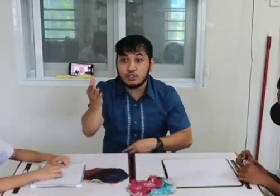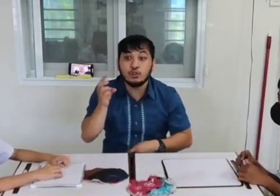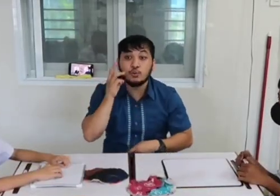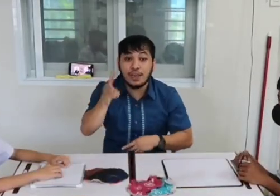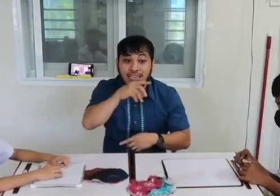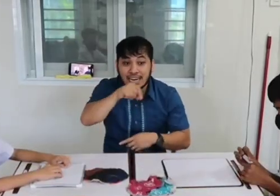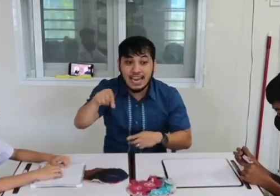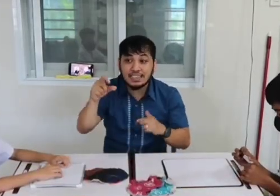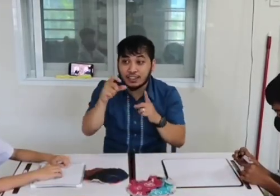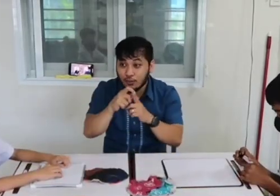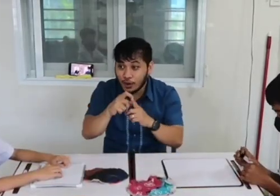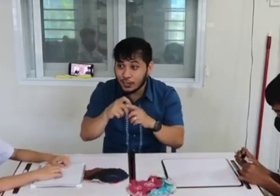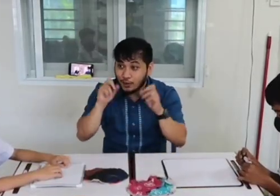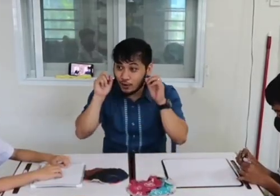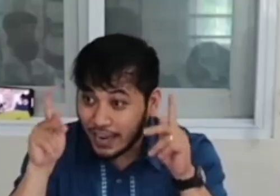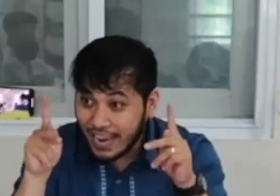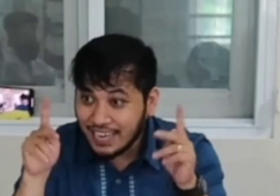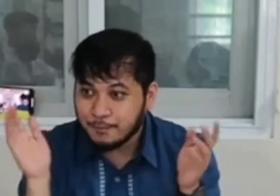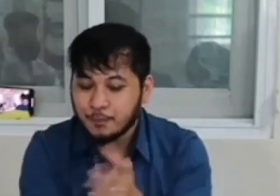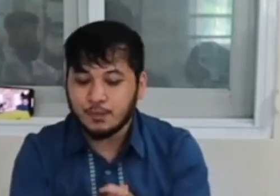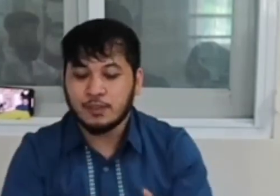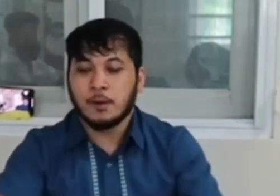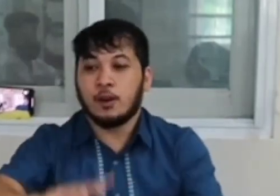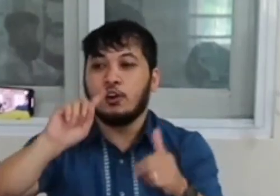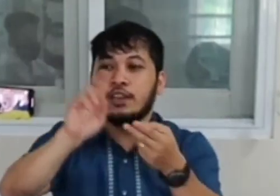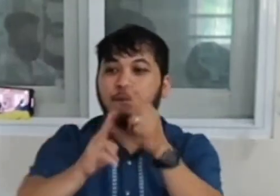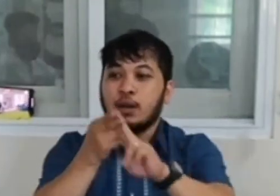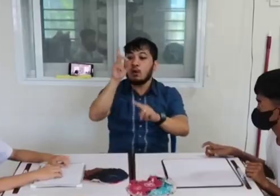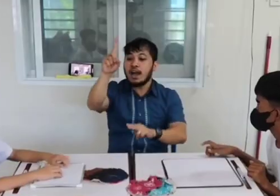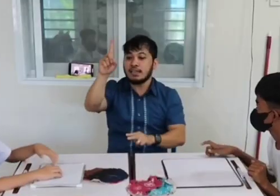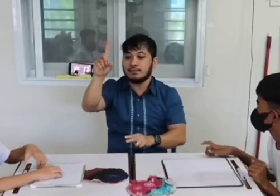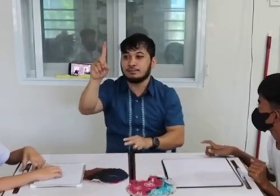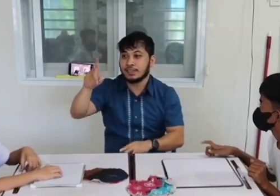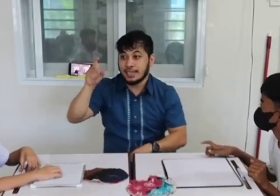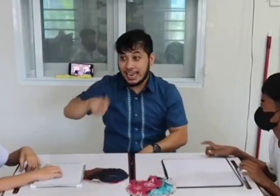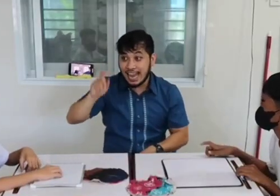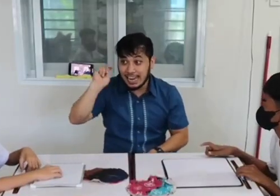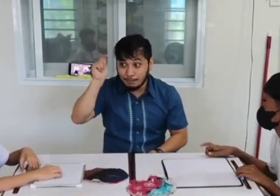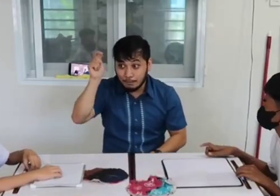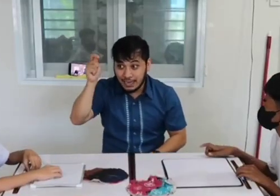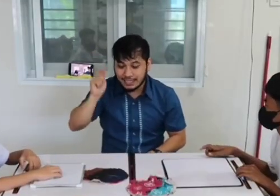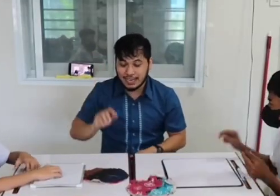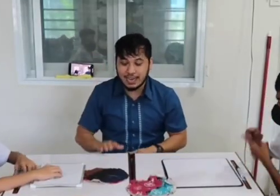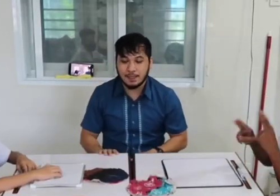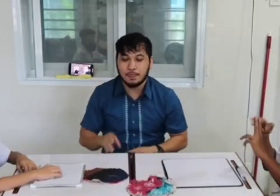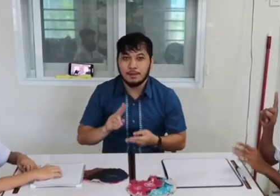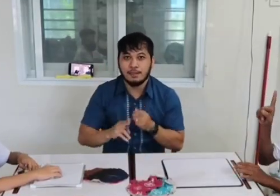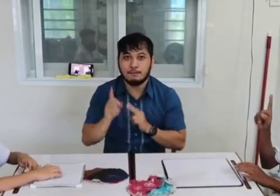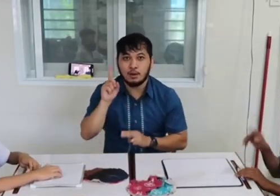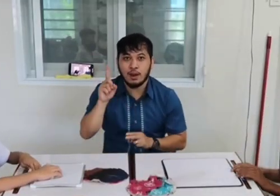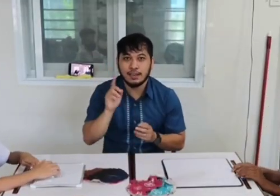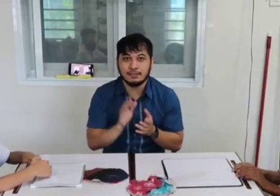you will write the word. Okay? O, number one. Kailangan mabilis, ha? Number one.